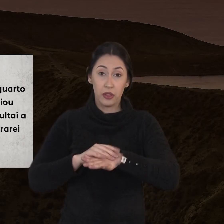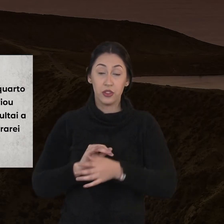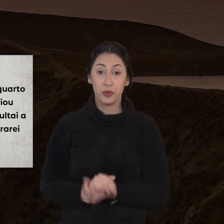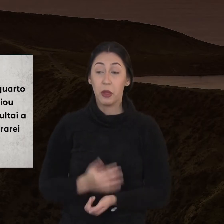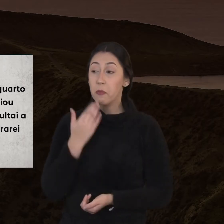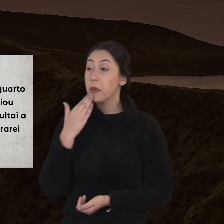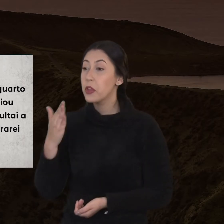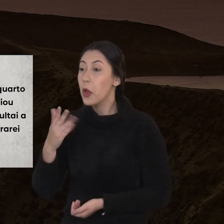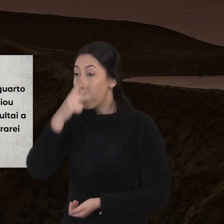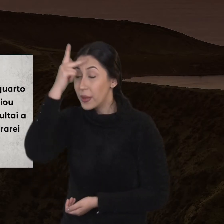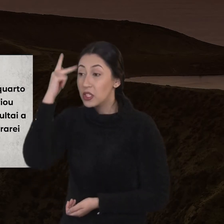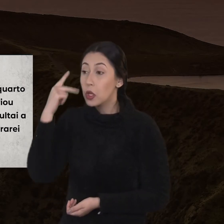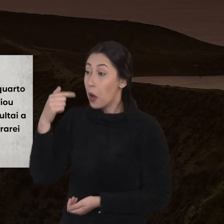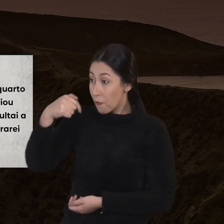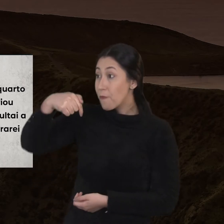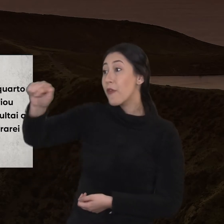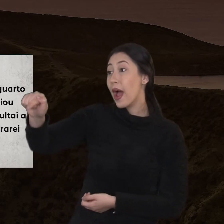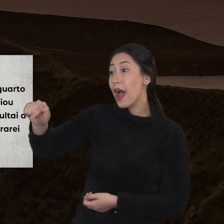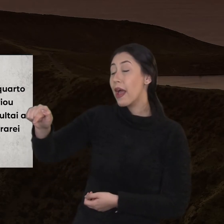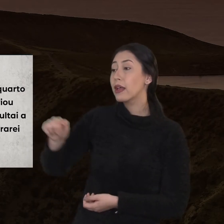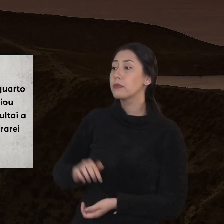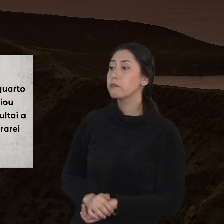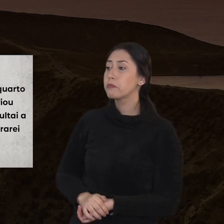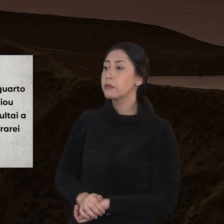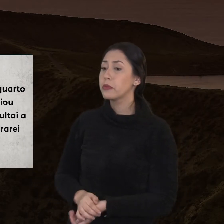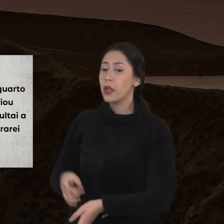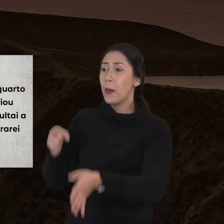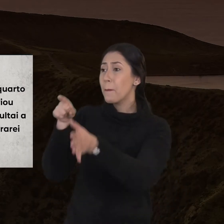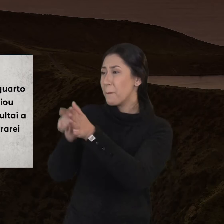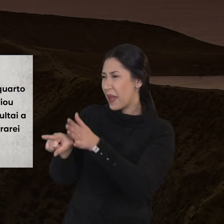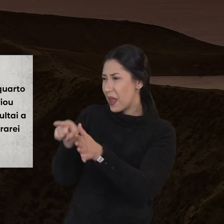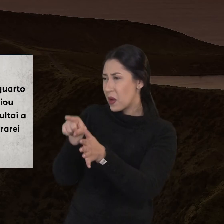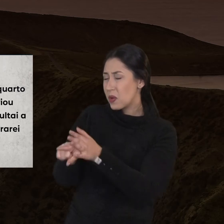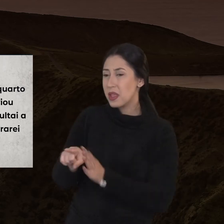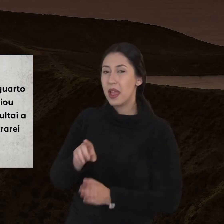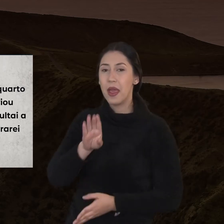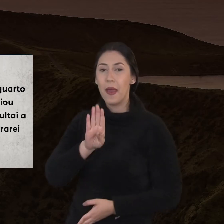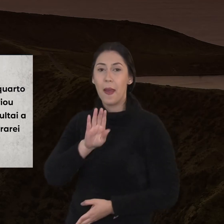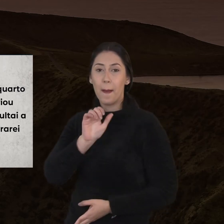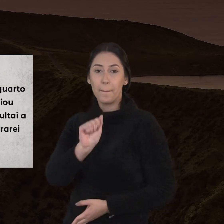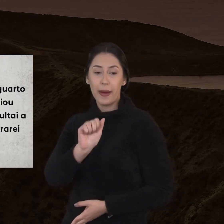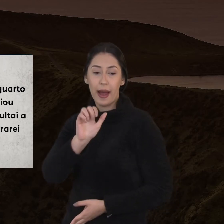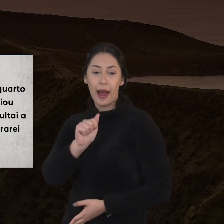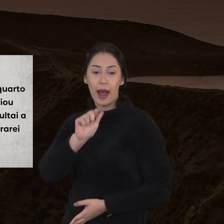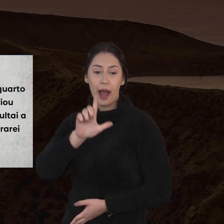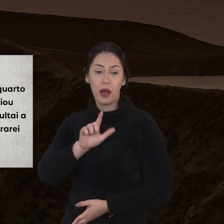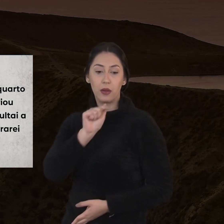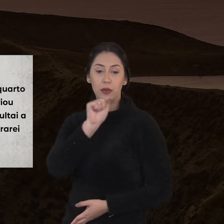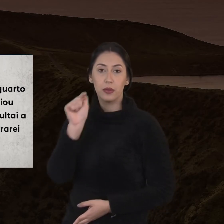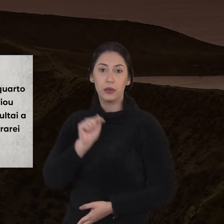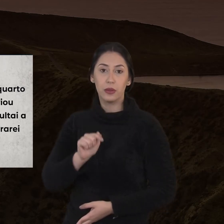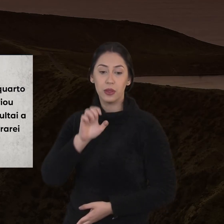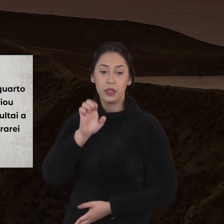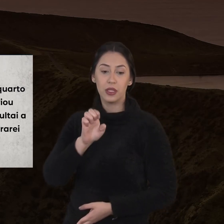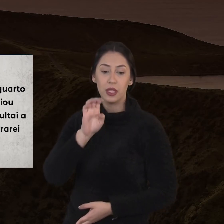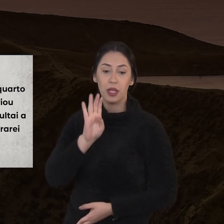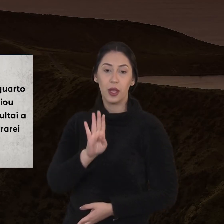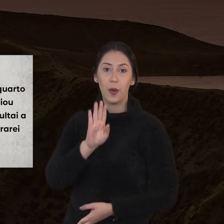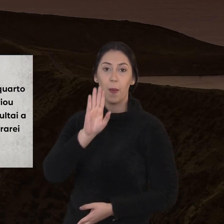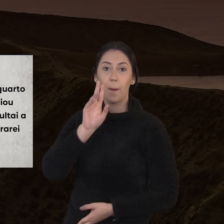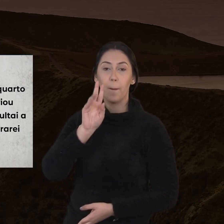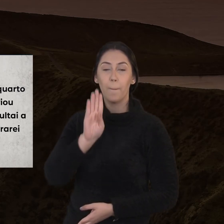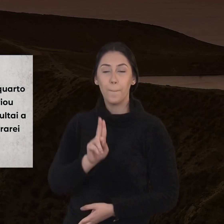e disse-lhes ide e consultar a baal-zebube o deus de ecrom